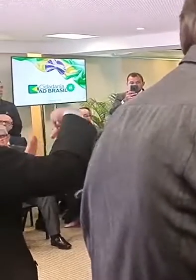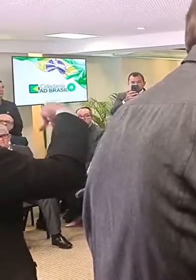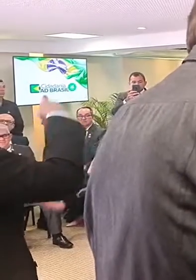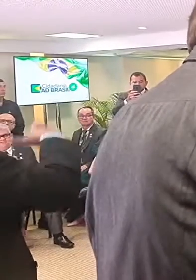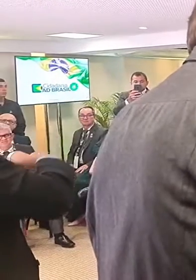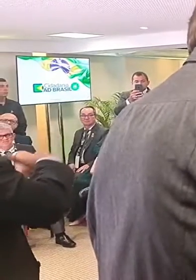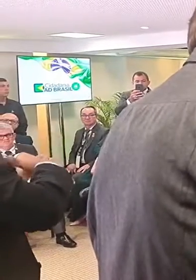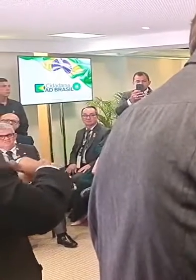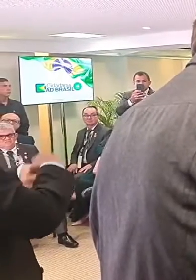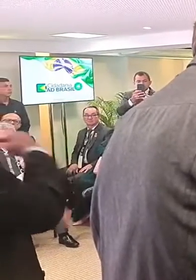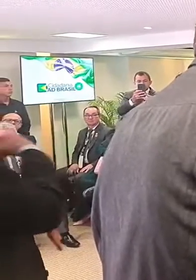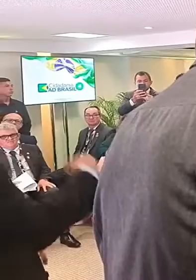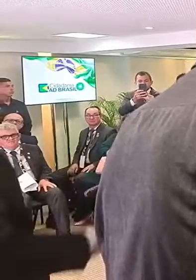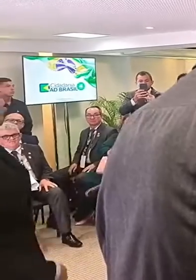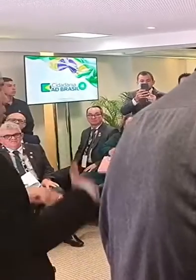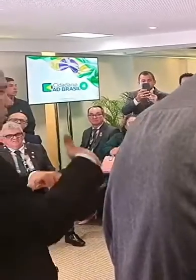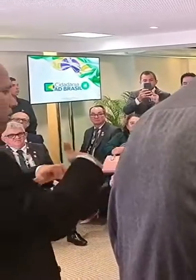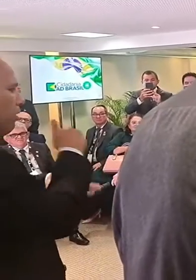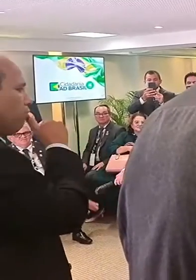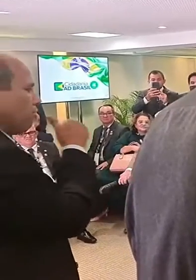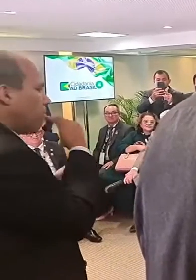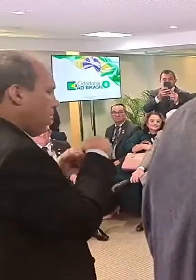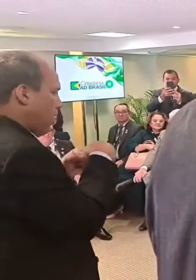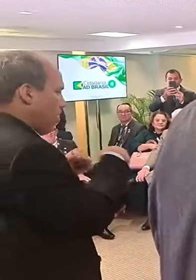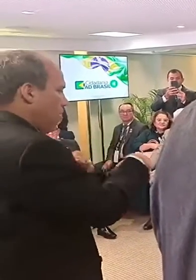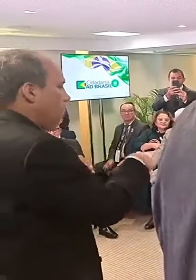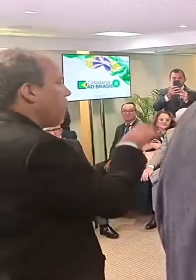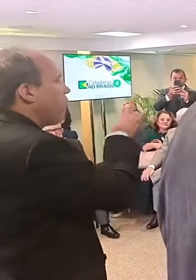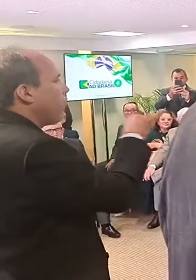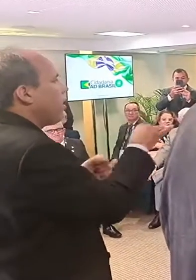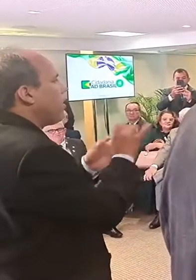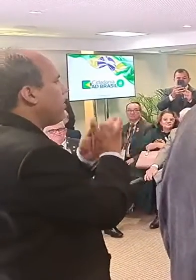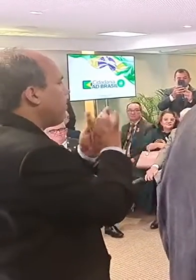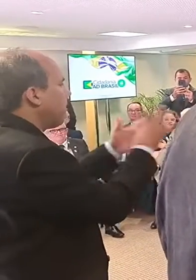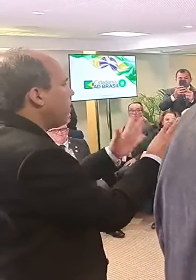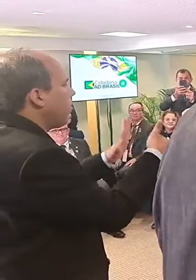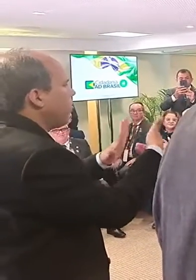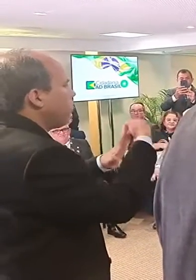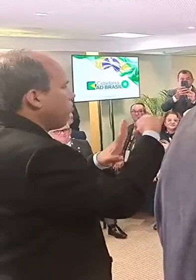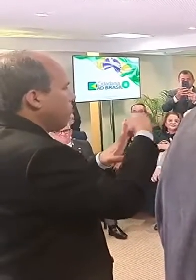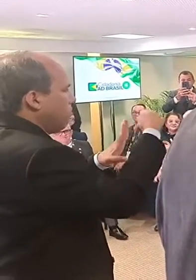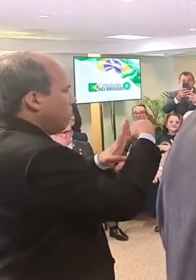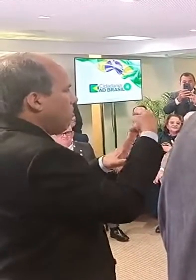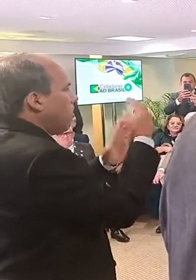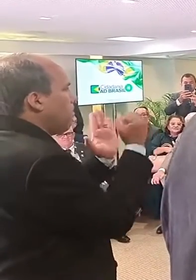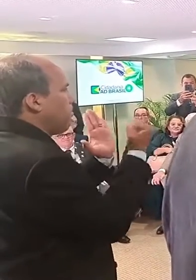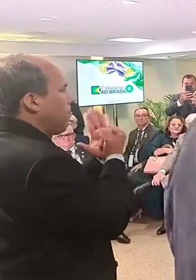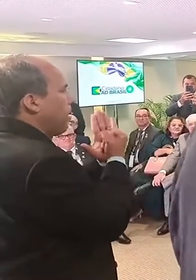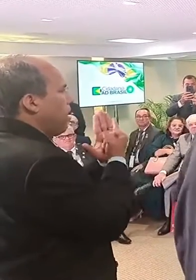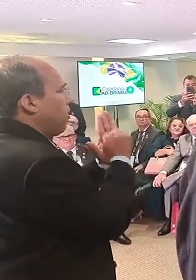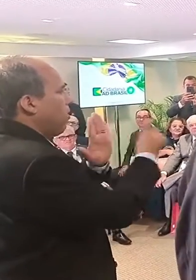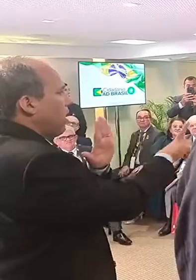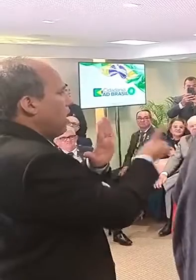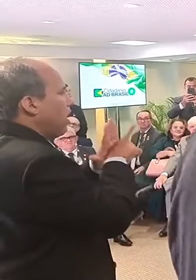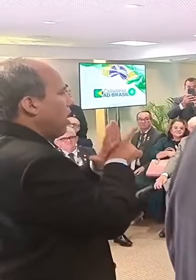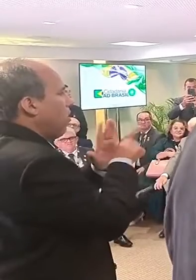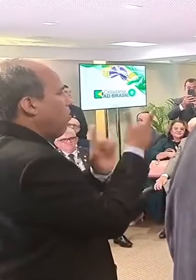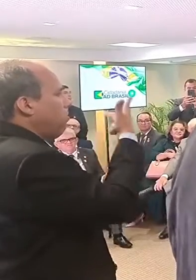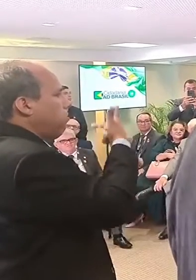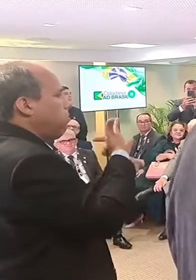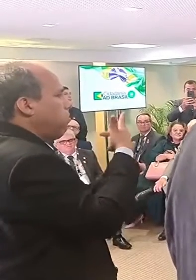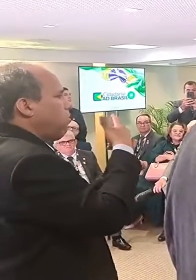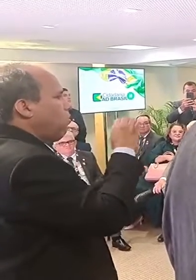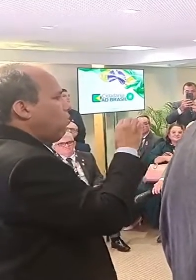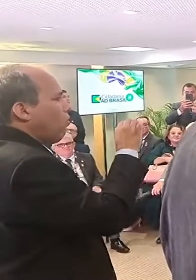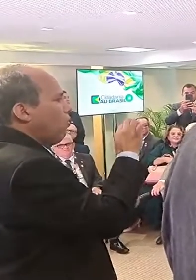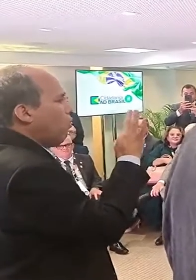pelo ministro da Minas e Energia nos próximos dias permitirão regulamentar o marco legal das eólicas offshore. O que, que é